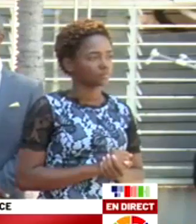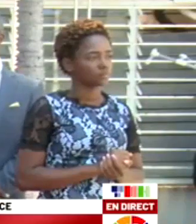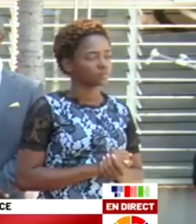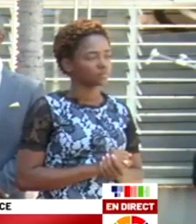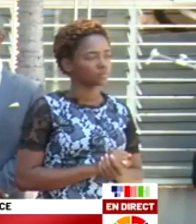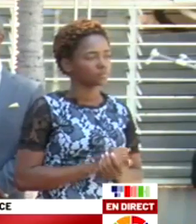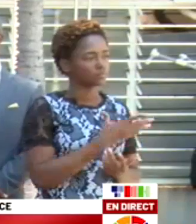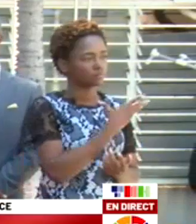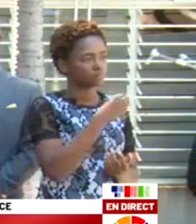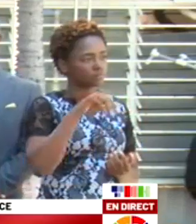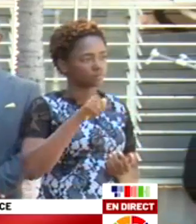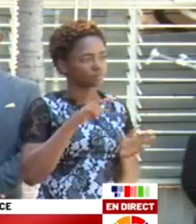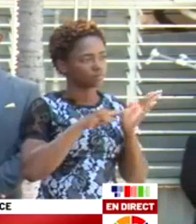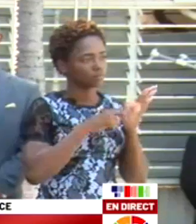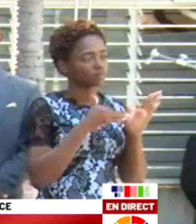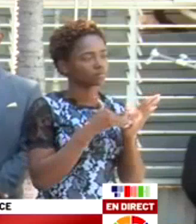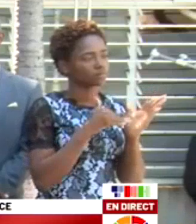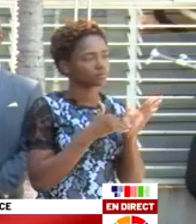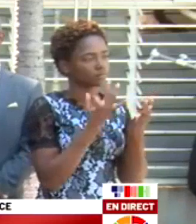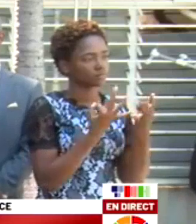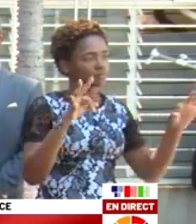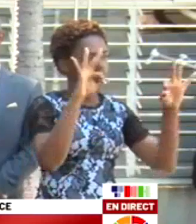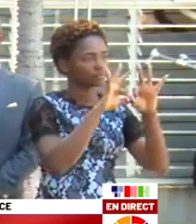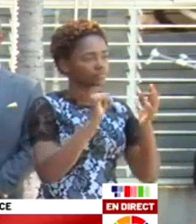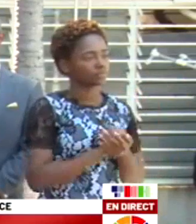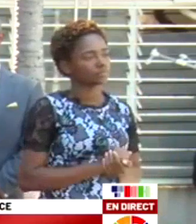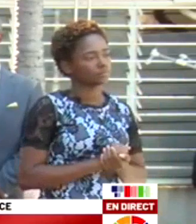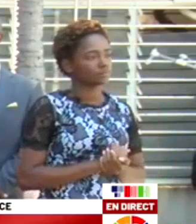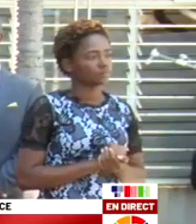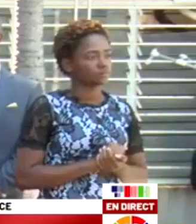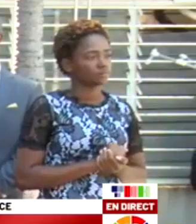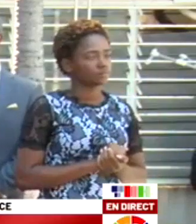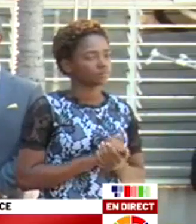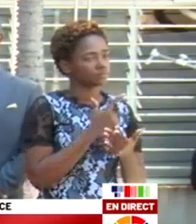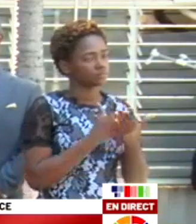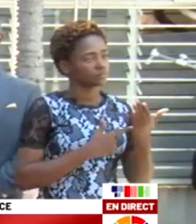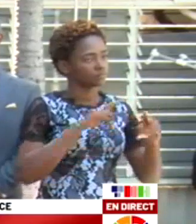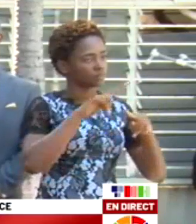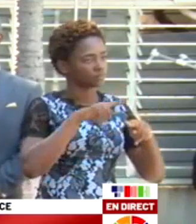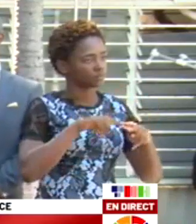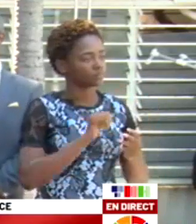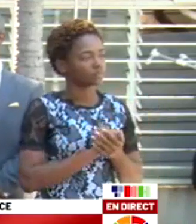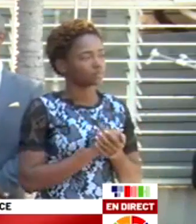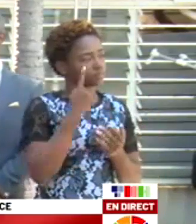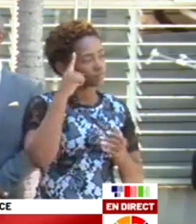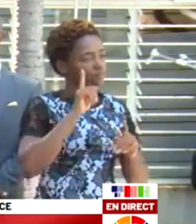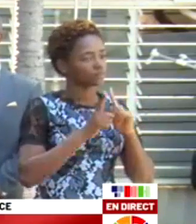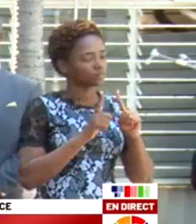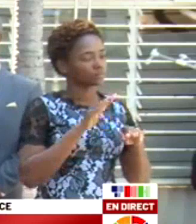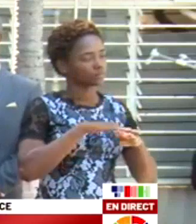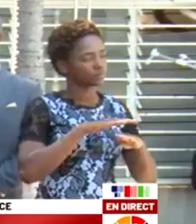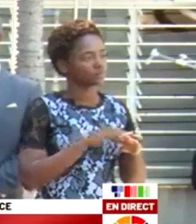Et l'autre point encore important que nous chita sous lui, nous parler de lui, c'est les